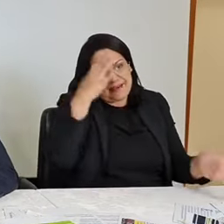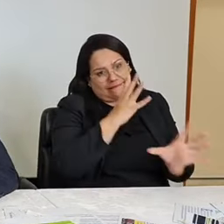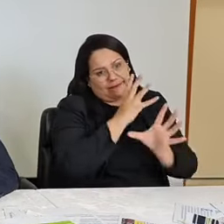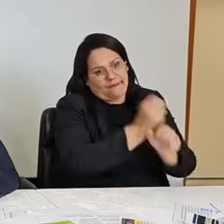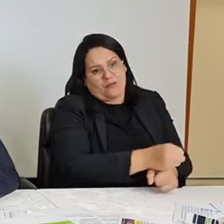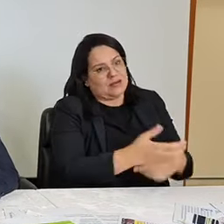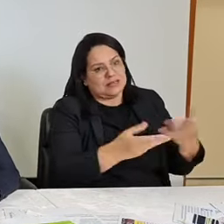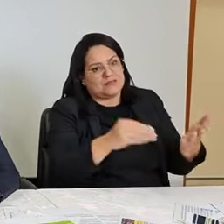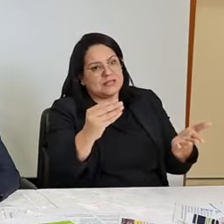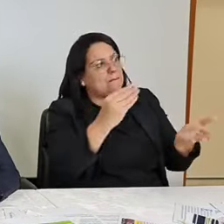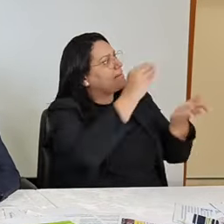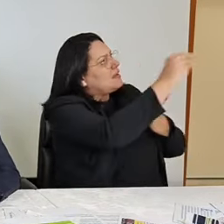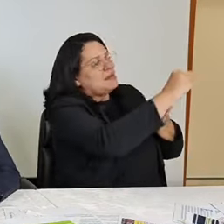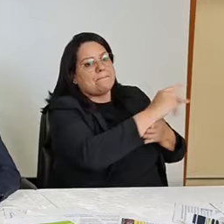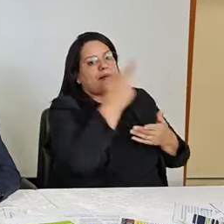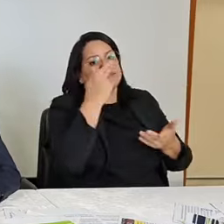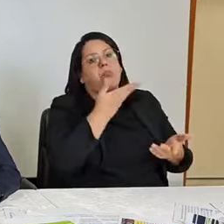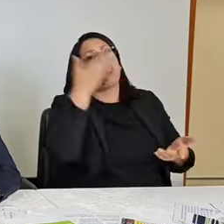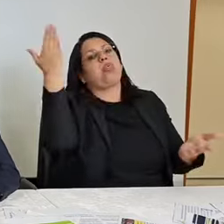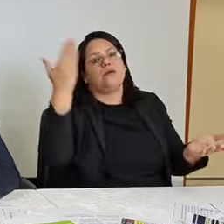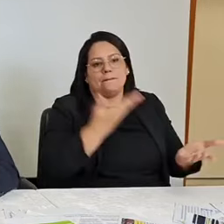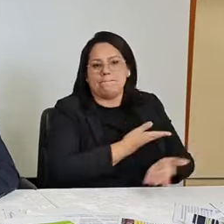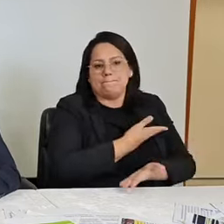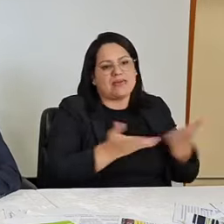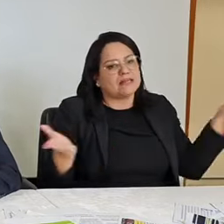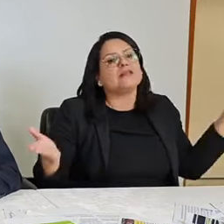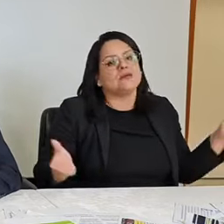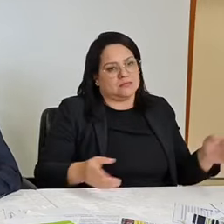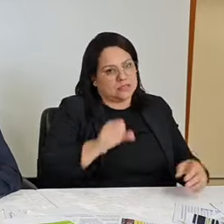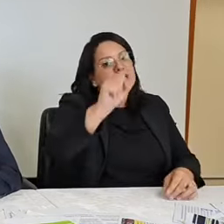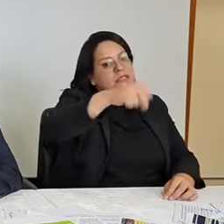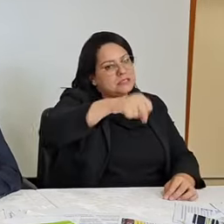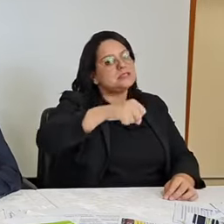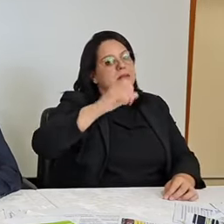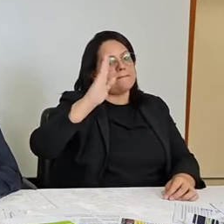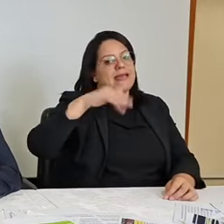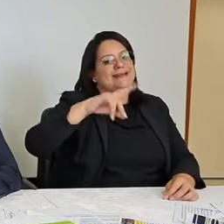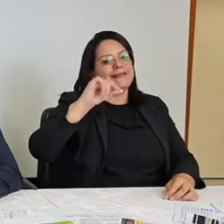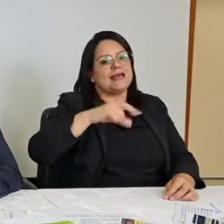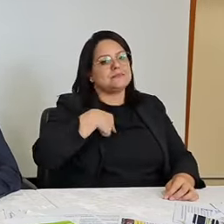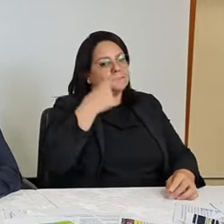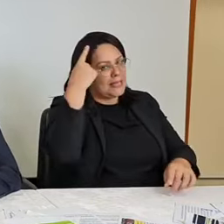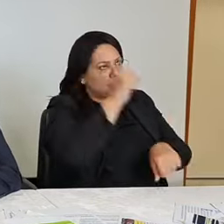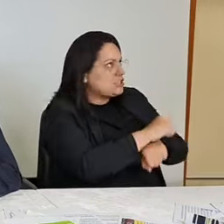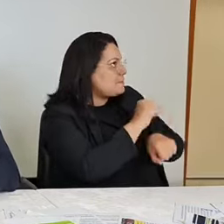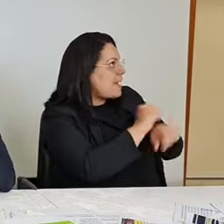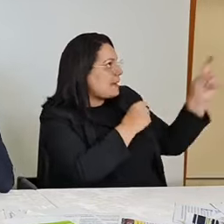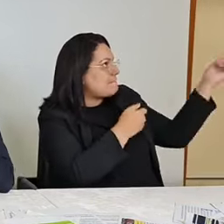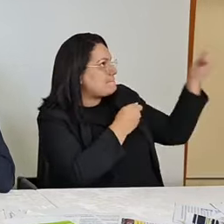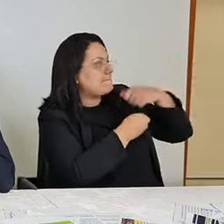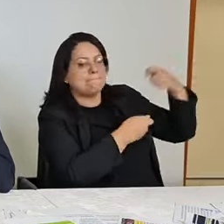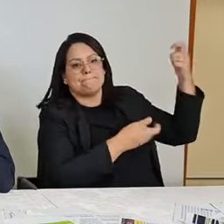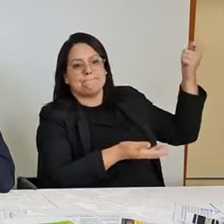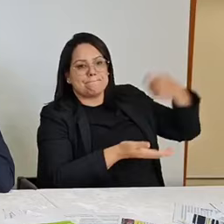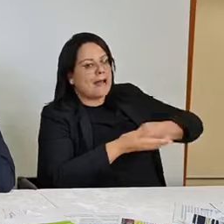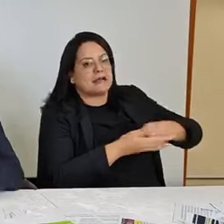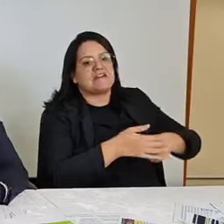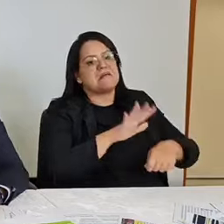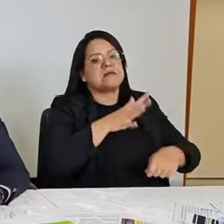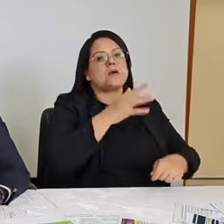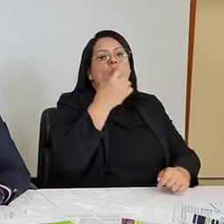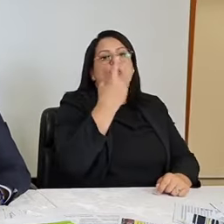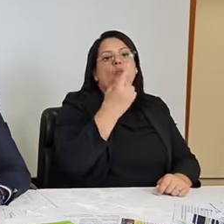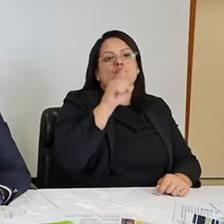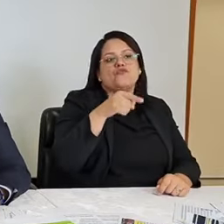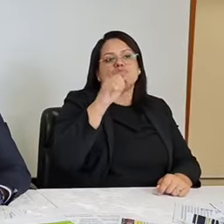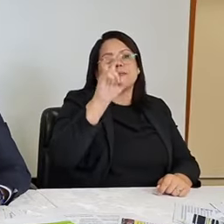como perdido, isso mesmo? A gente contabiliza como perdido, é o total de US$1.5 bilhão que não serão recebidos. E a